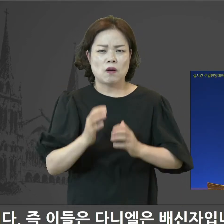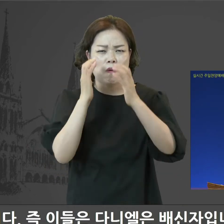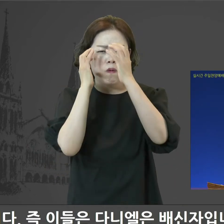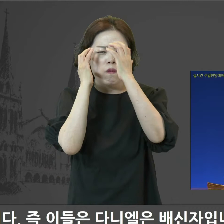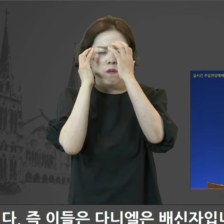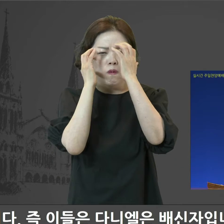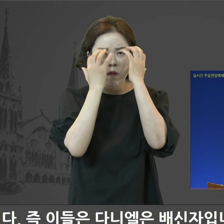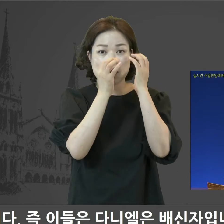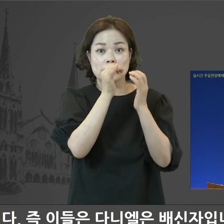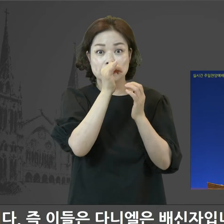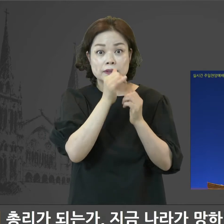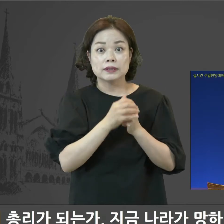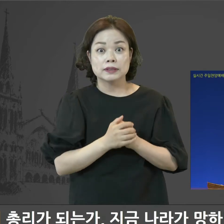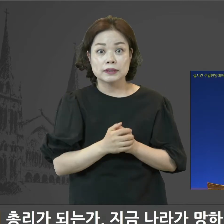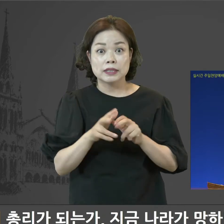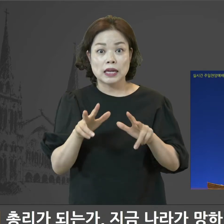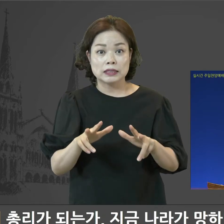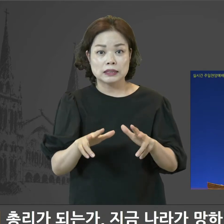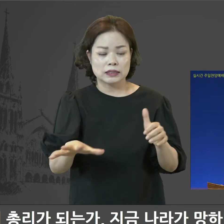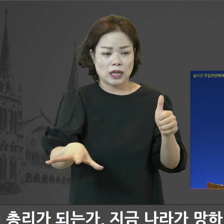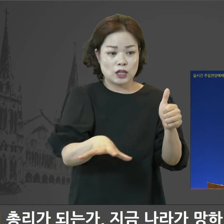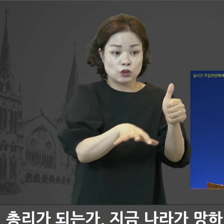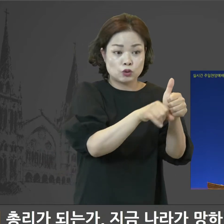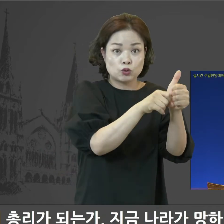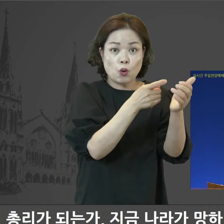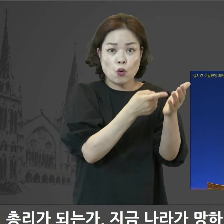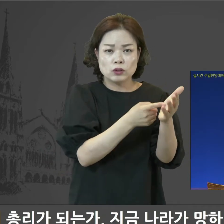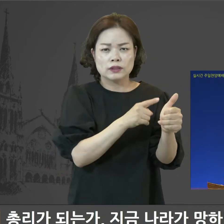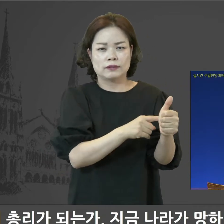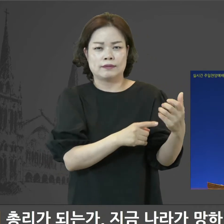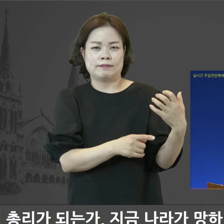복잡함이 얽혀 있는데 이제 총리로서 그의